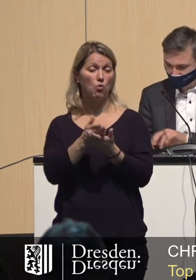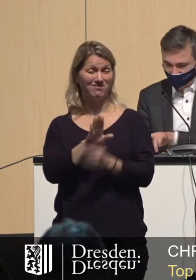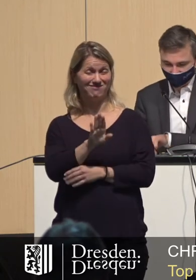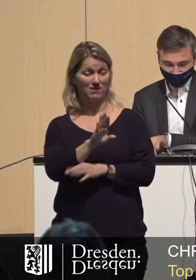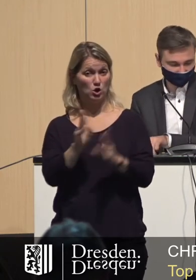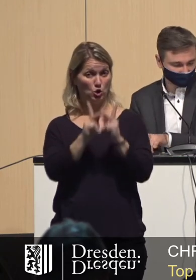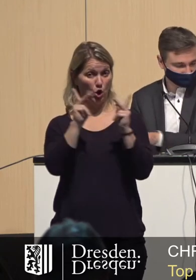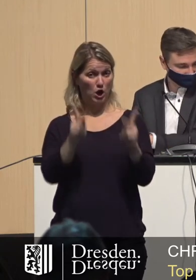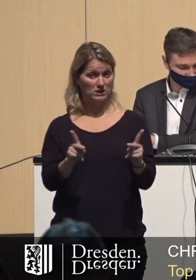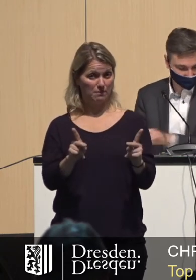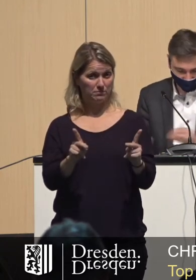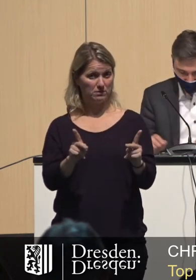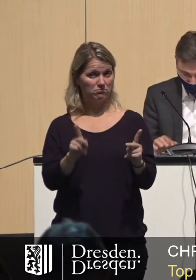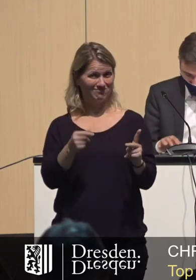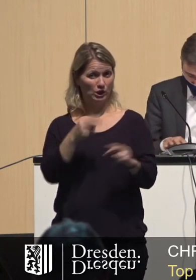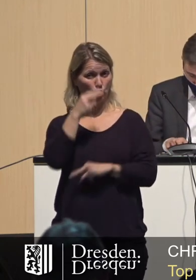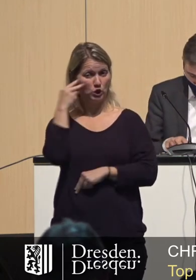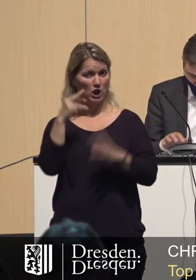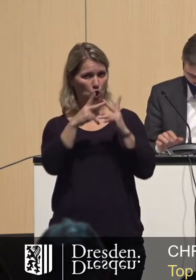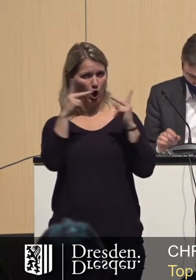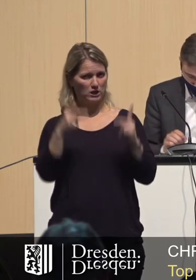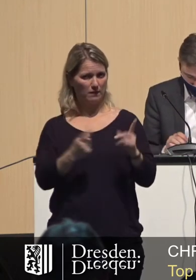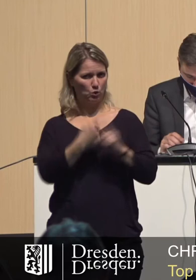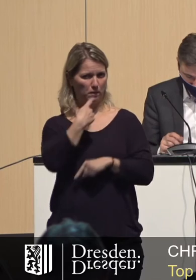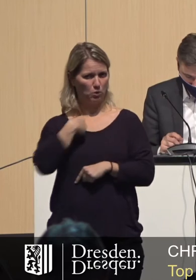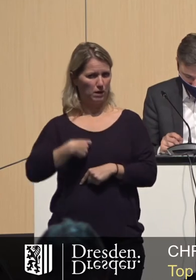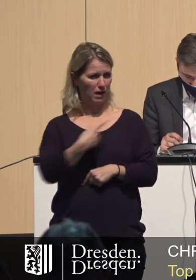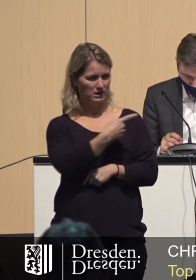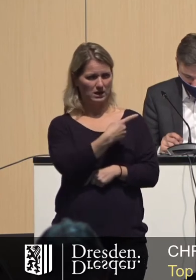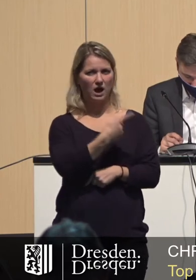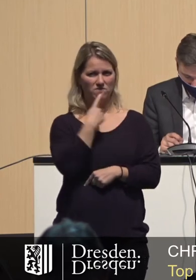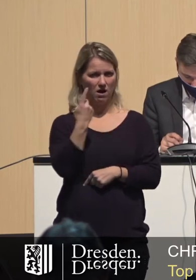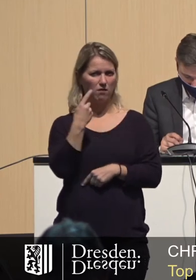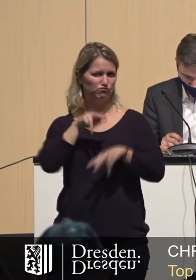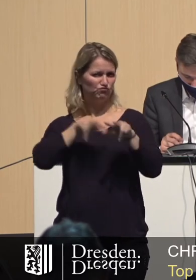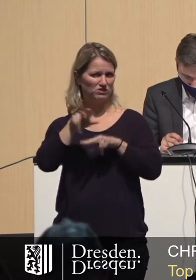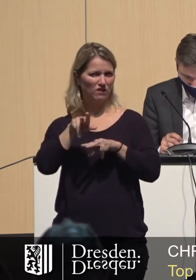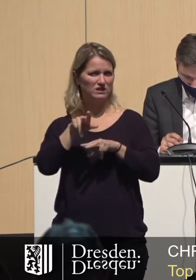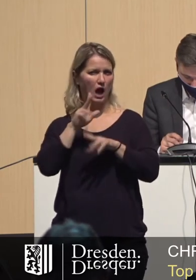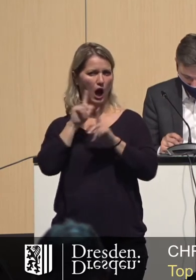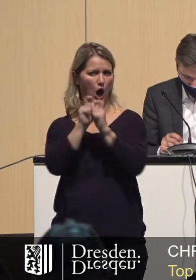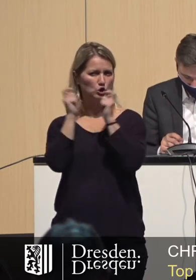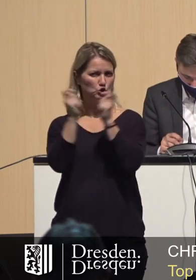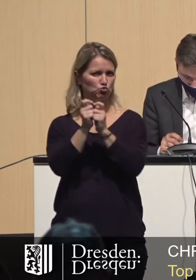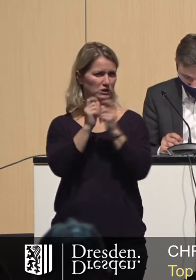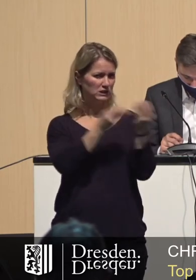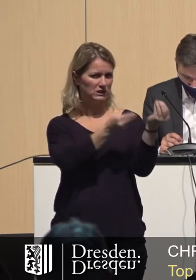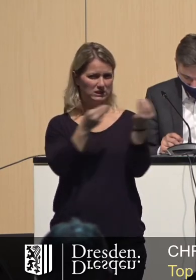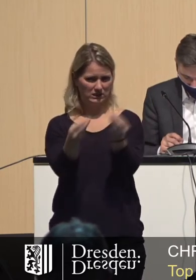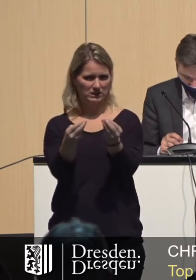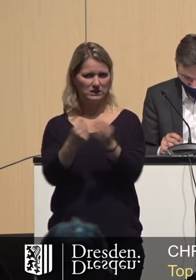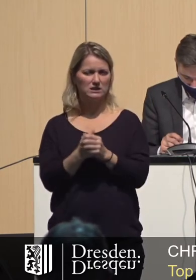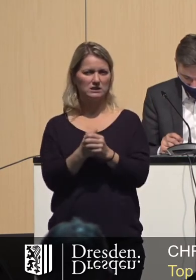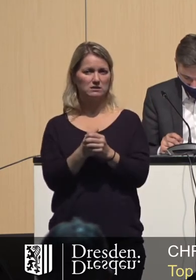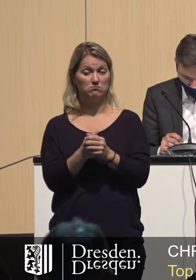das Hygienekonzept, was der Oberbürgermeister uns im Wirtschaftsausschuss oder was uns im Wirtschaftsausschuss vorgestellt wurde,